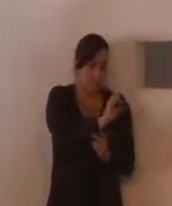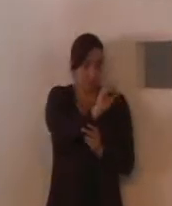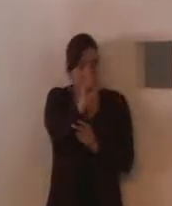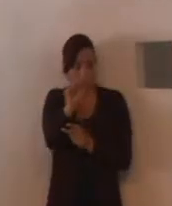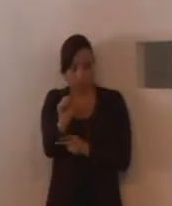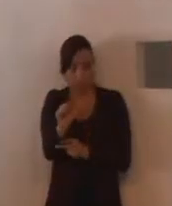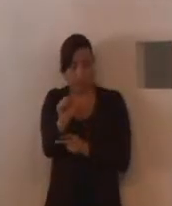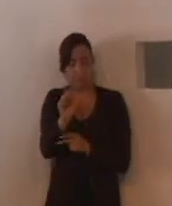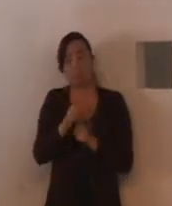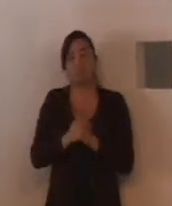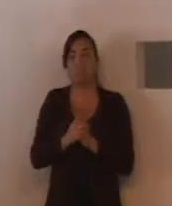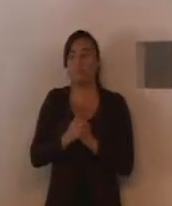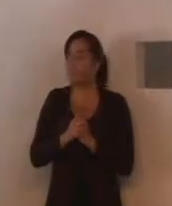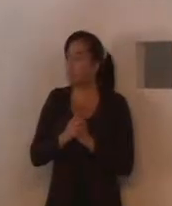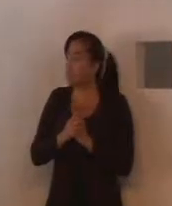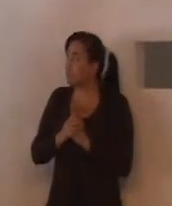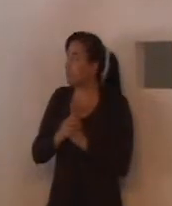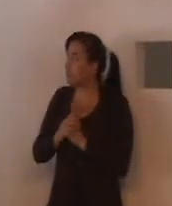estudiantes